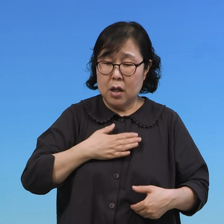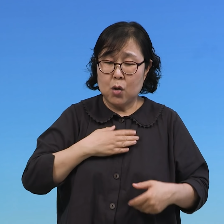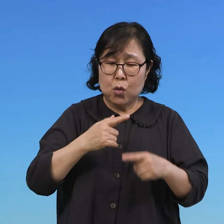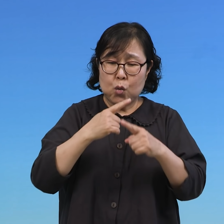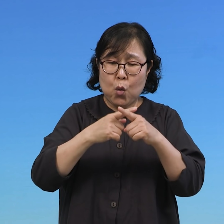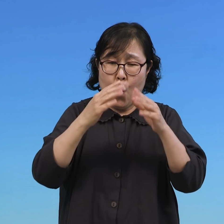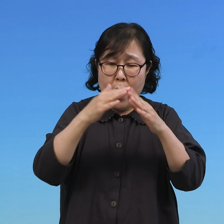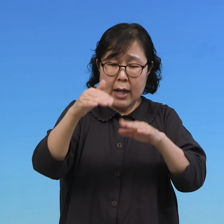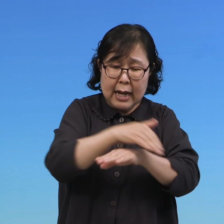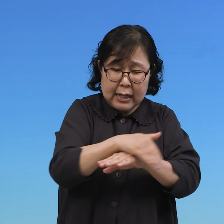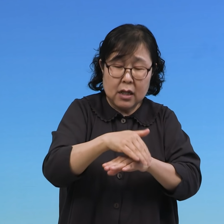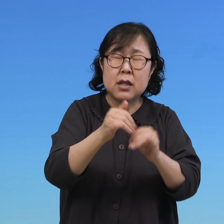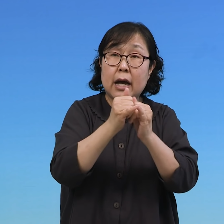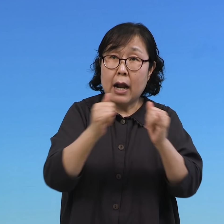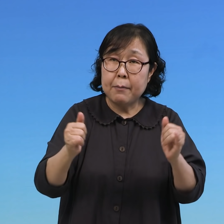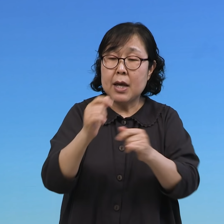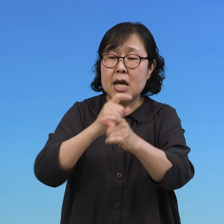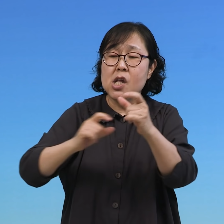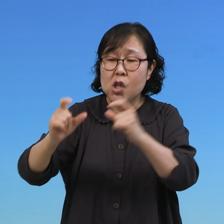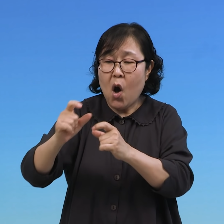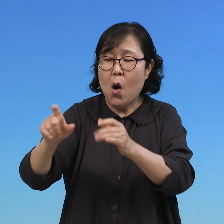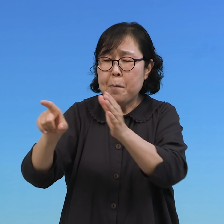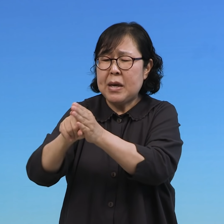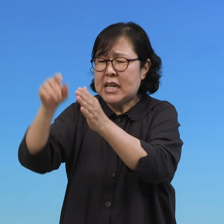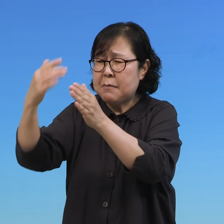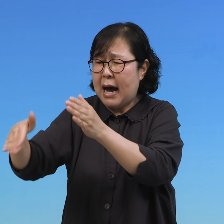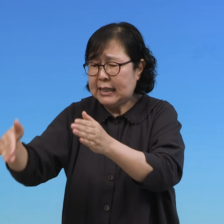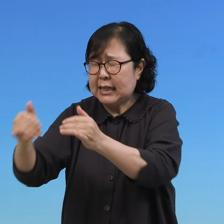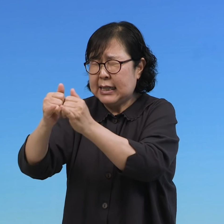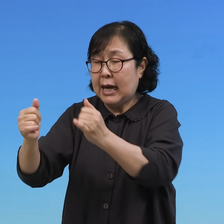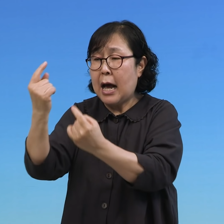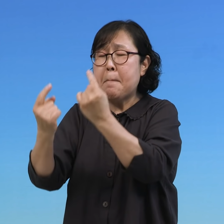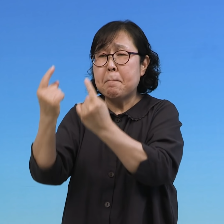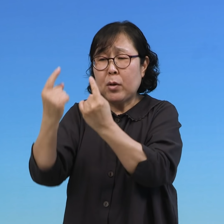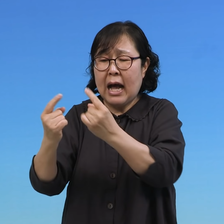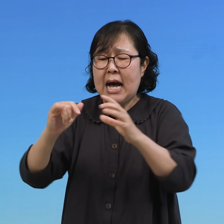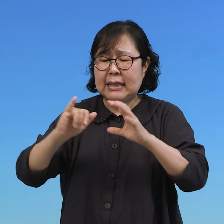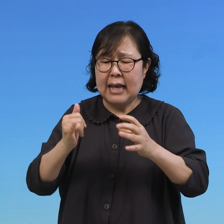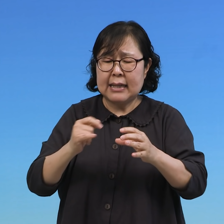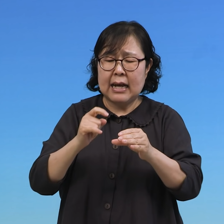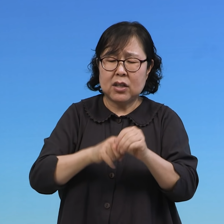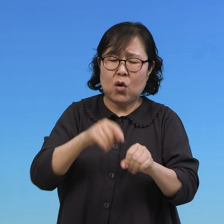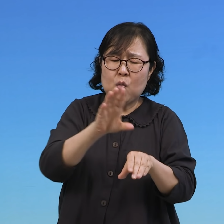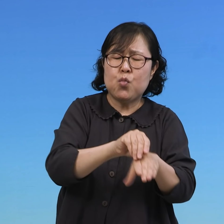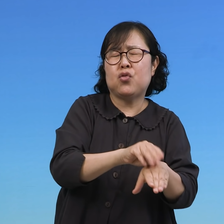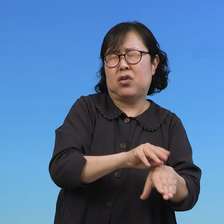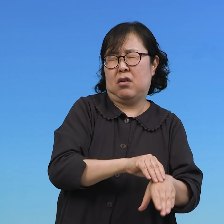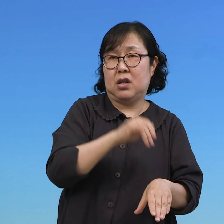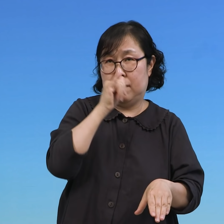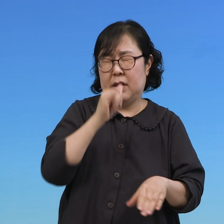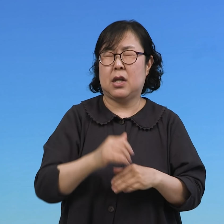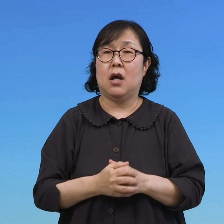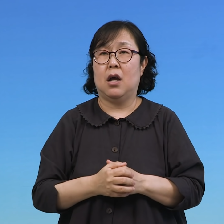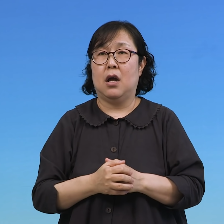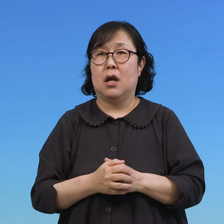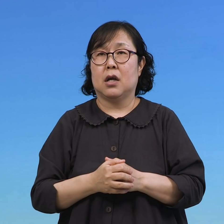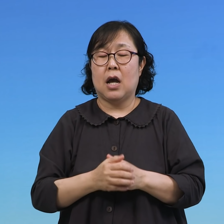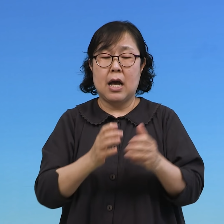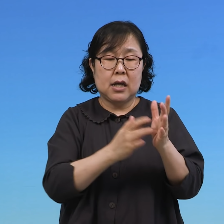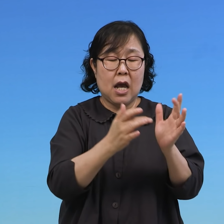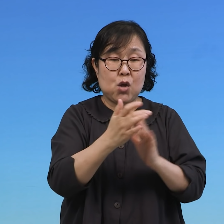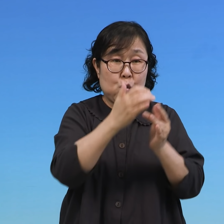같아요. 헬라 사람들의 철학과 그들의 지식과 그들의 지혜를 구하는 그것과는 완전히